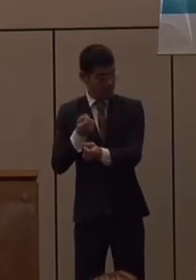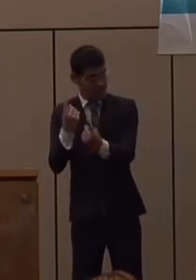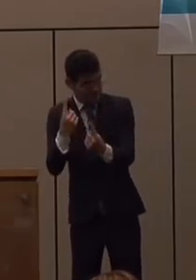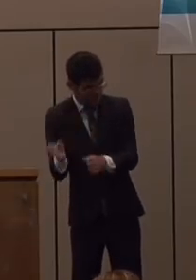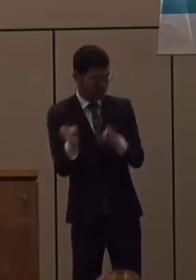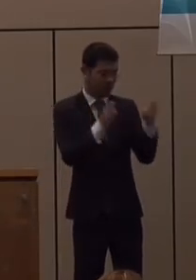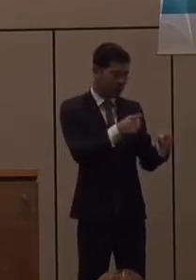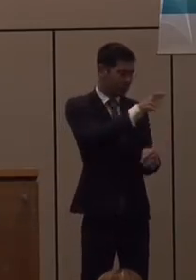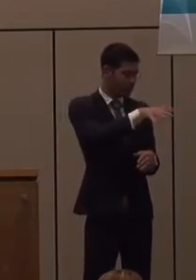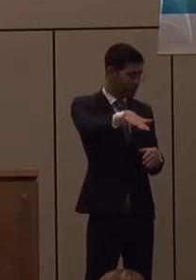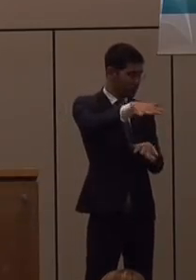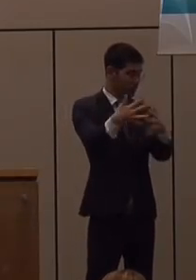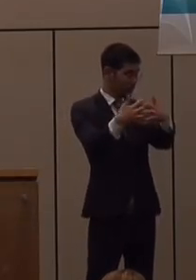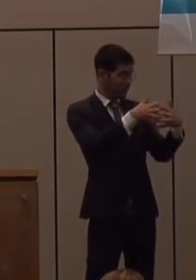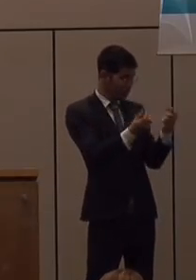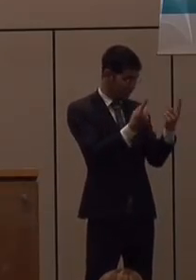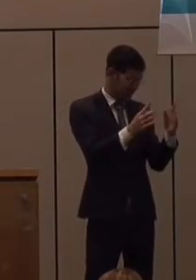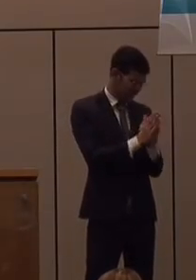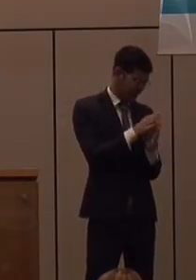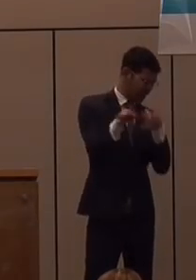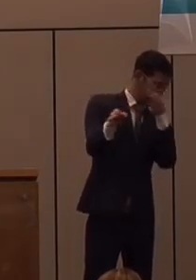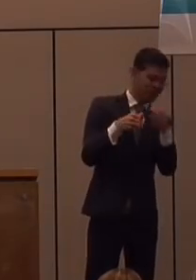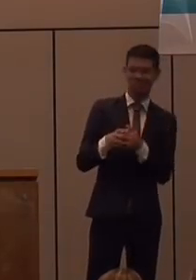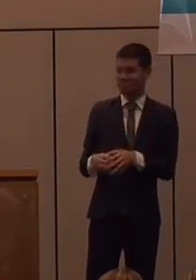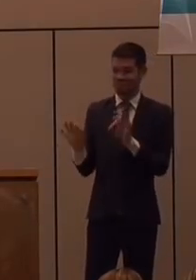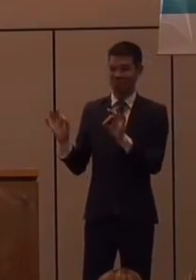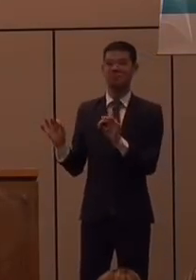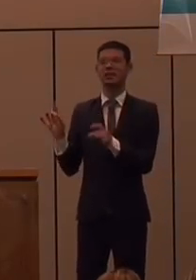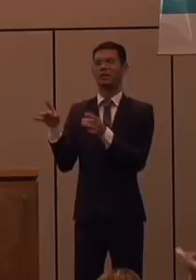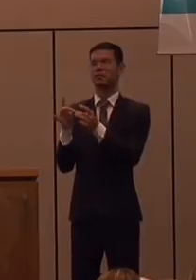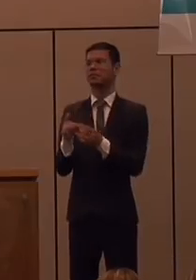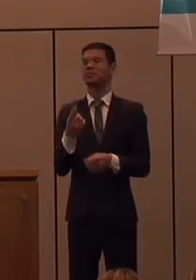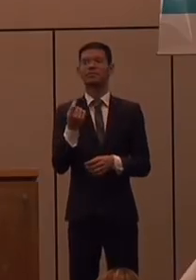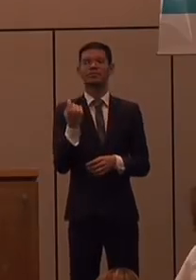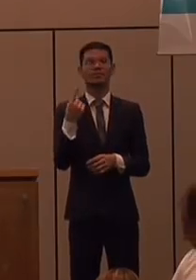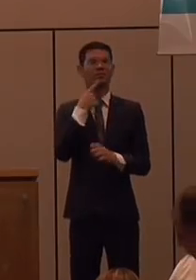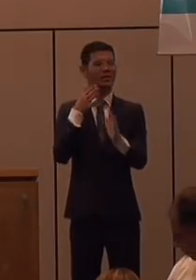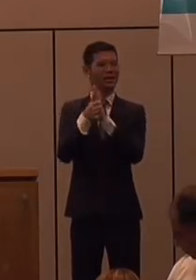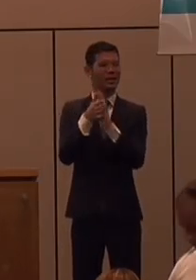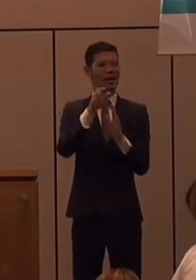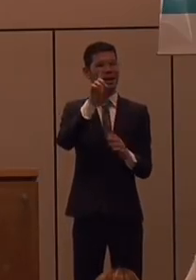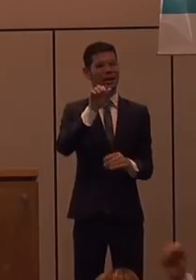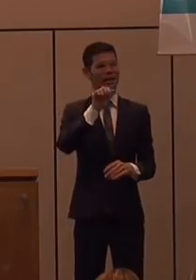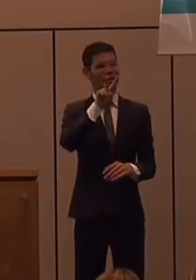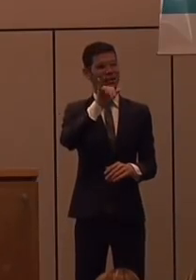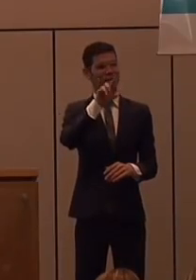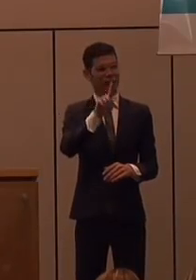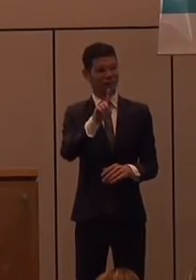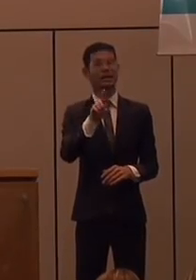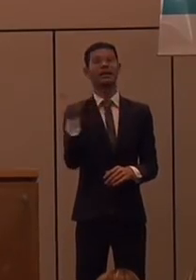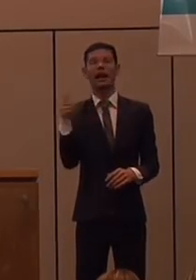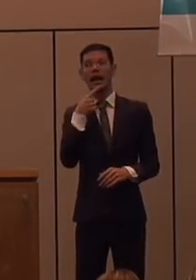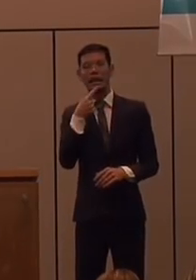perfecto administra bueno nos contaba la vice olga de la importancia de poder llevar nuevos